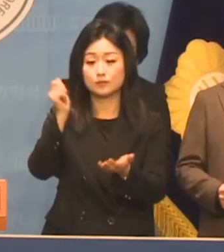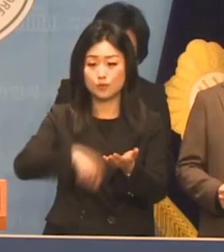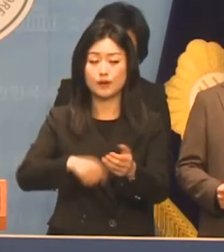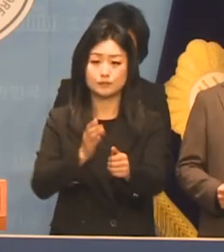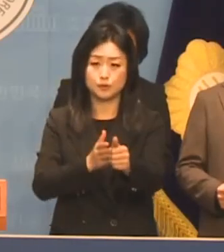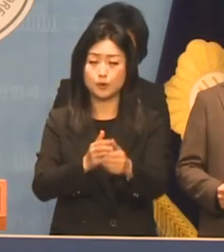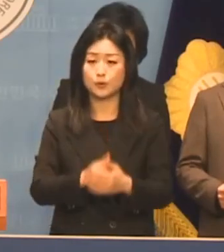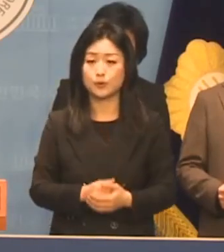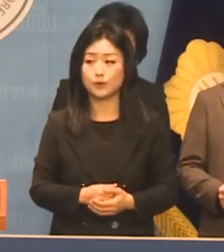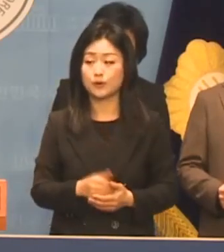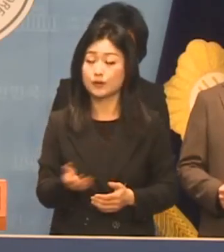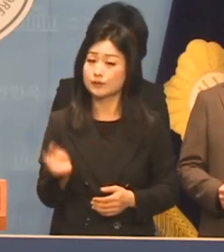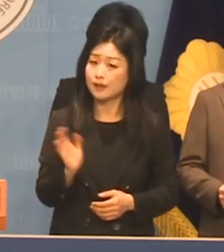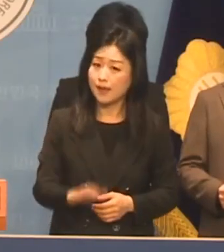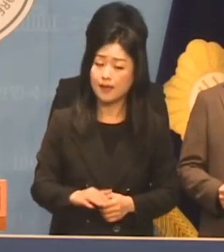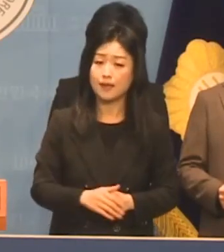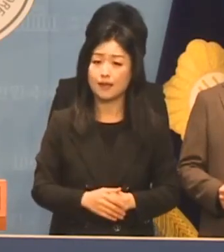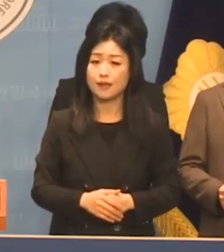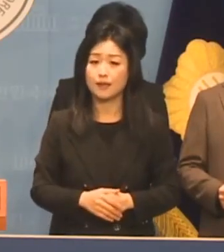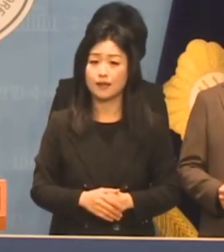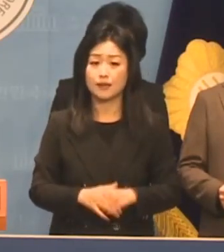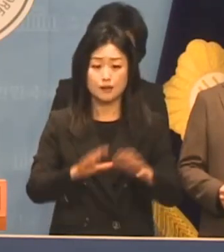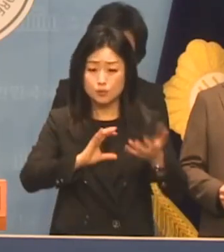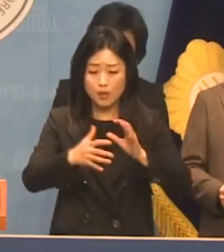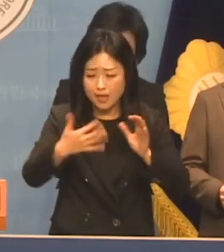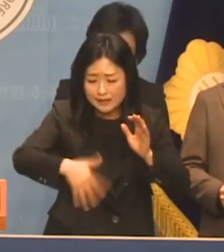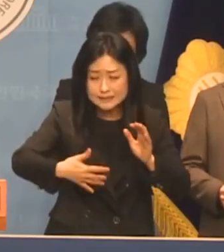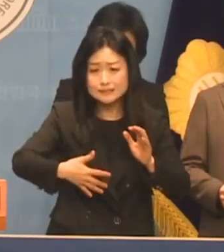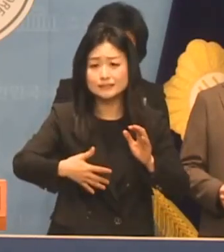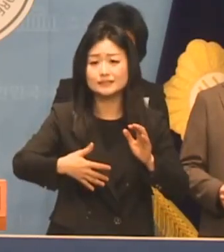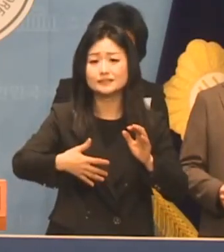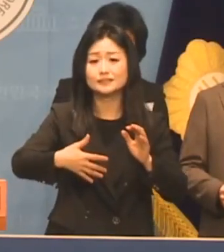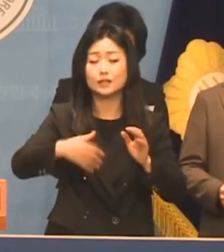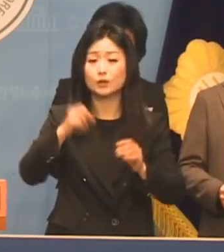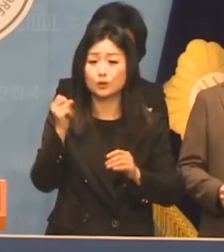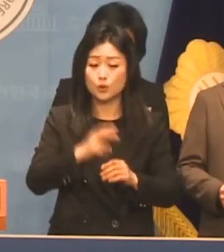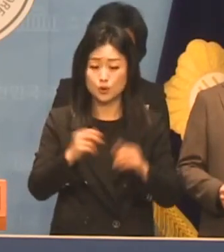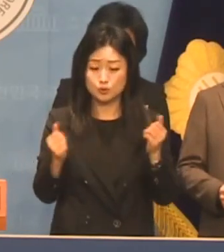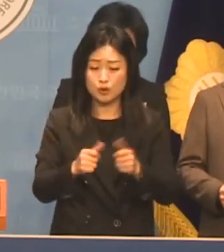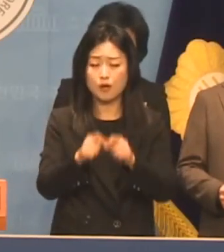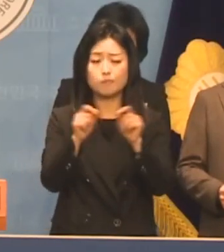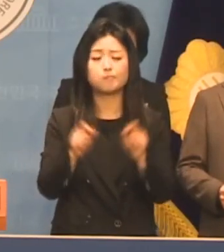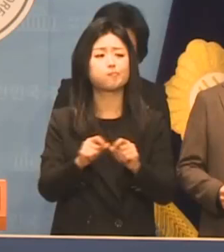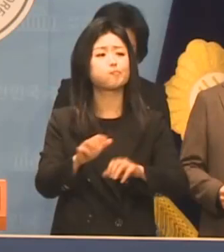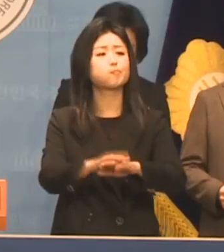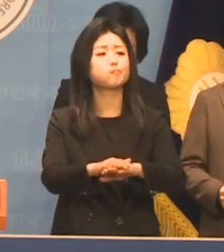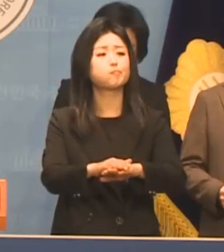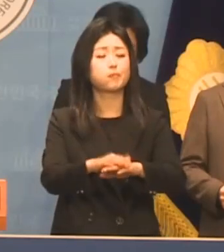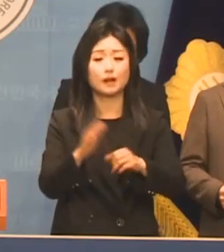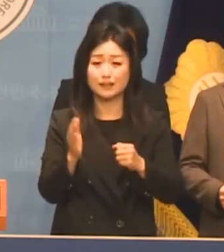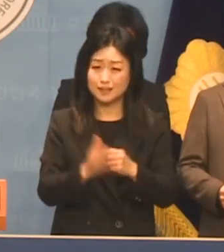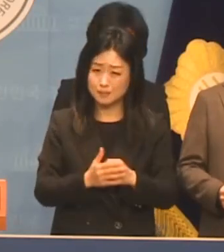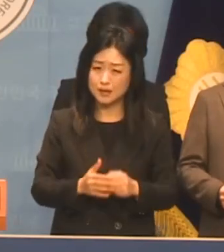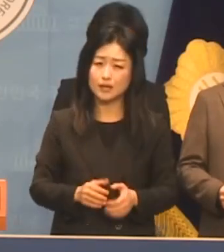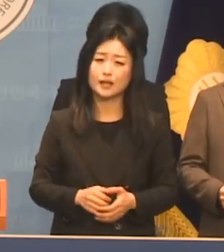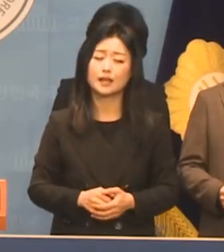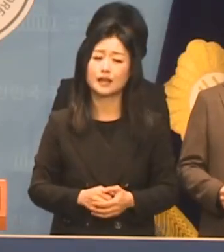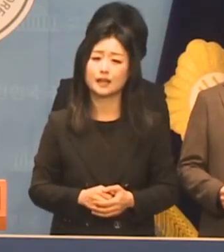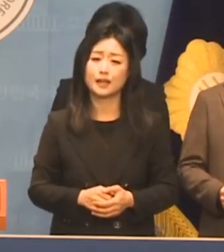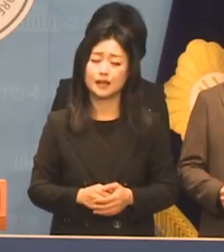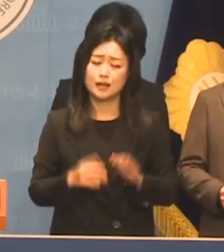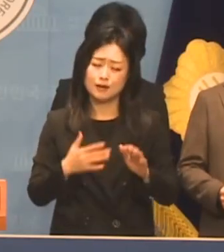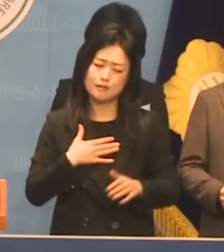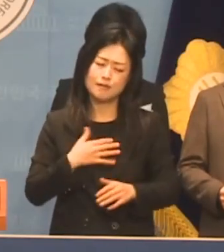그러나 제대로 논의조차 이루어지지 않고 국회에 계류되어 소상공인들의